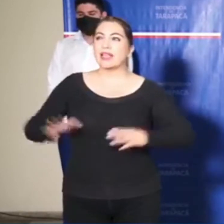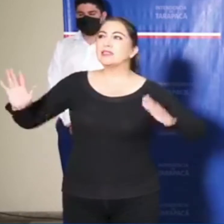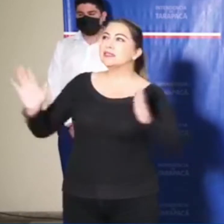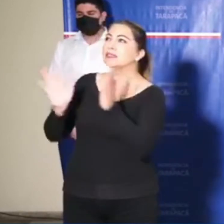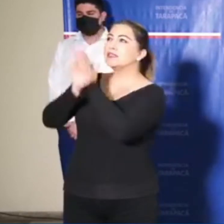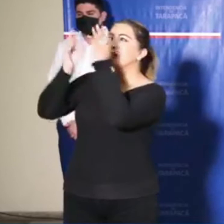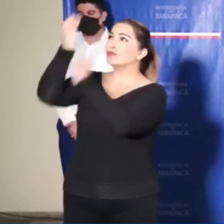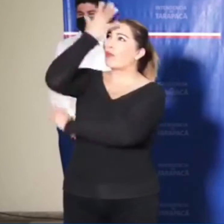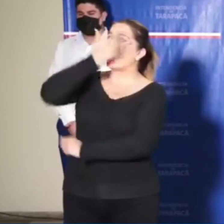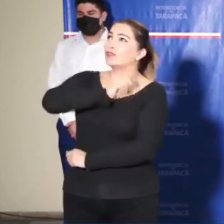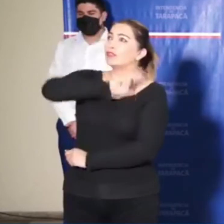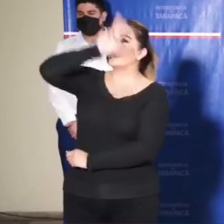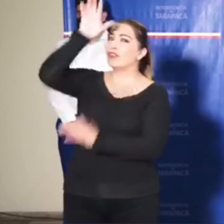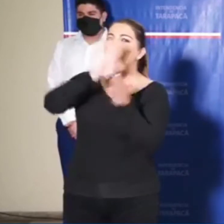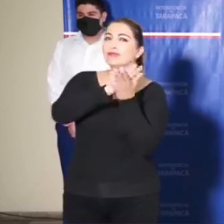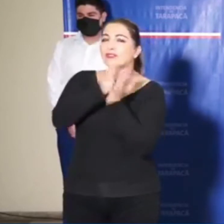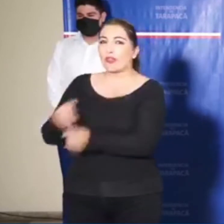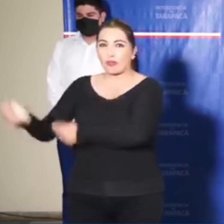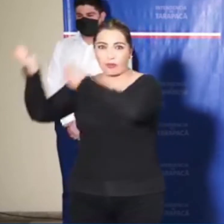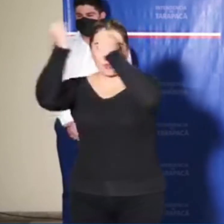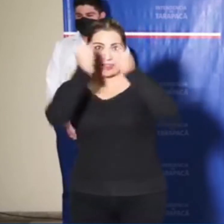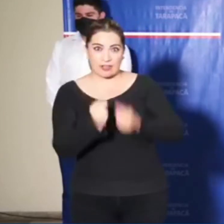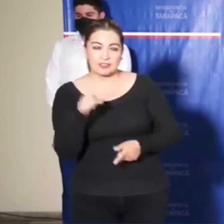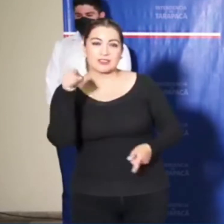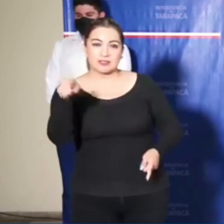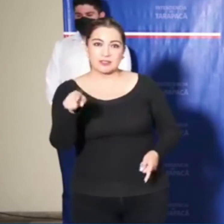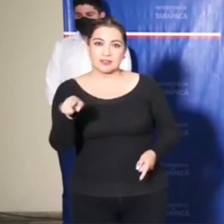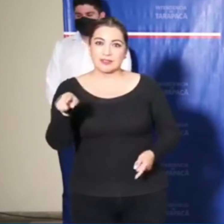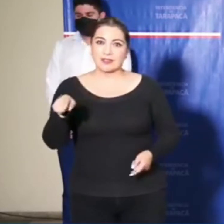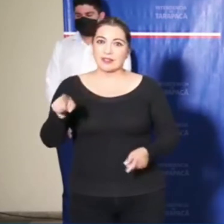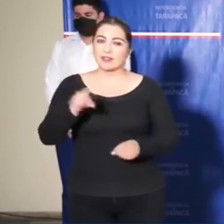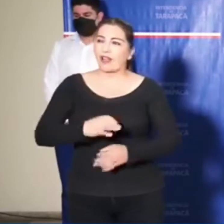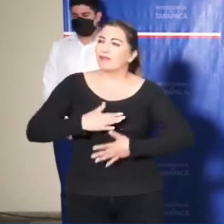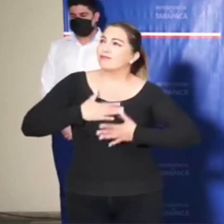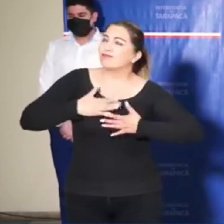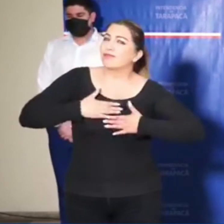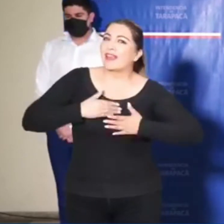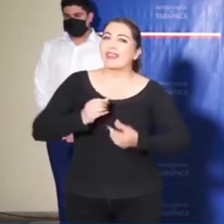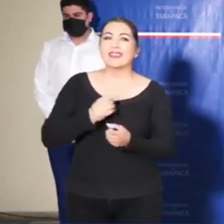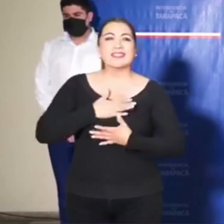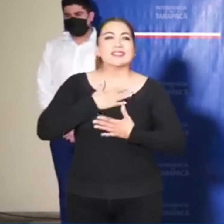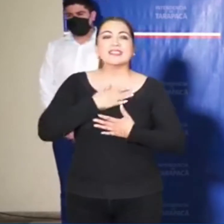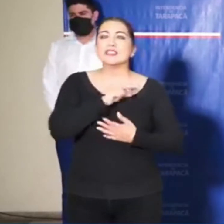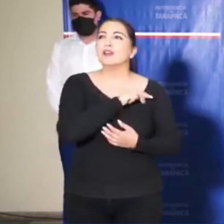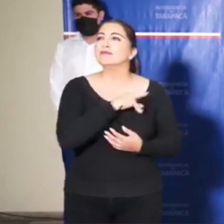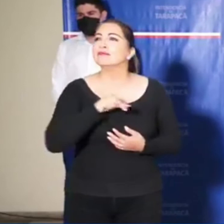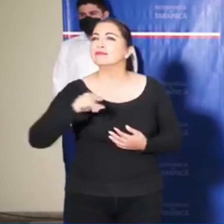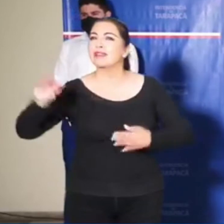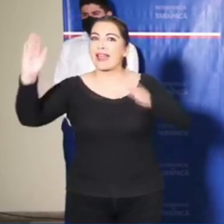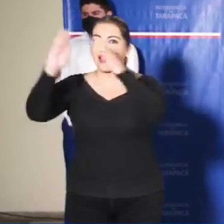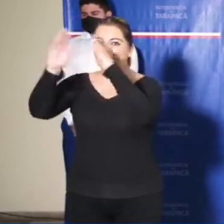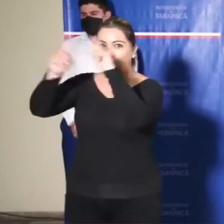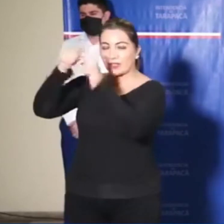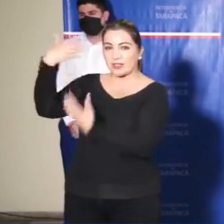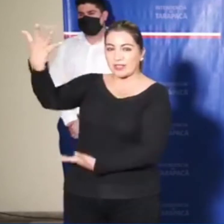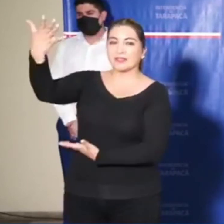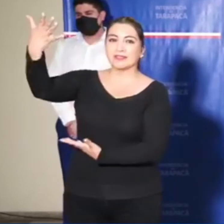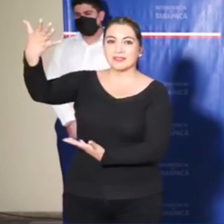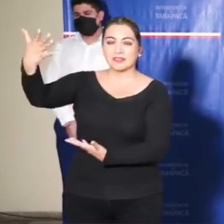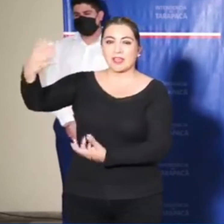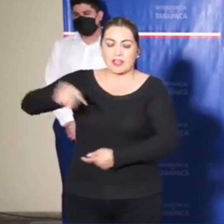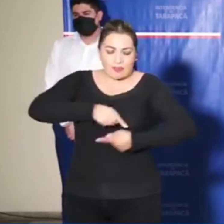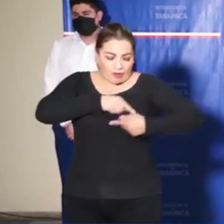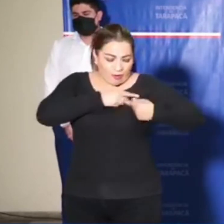santuario, Señor Todopoderoso. Con qué ansia y fervor deseo estar en los atrios de tu templo. Con todo